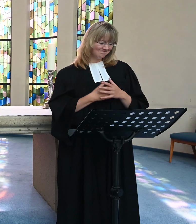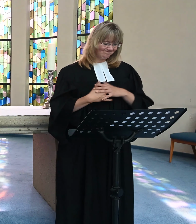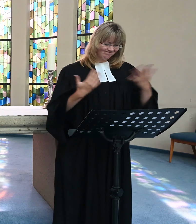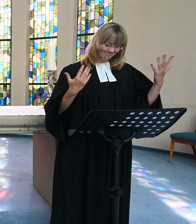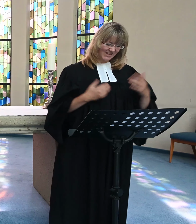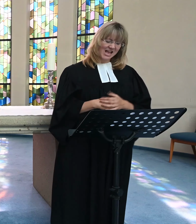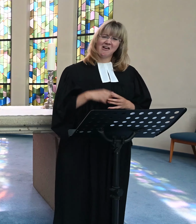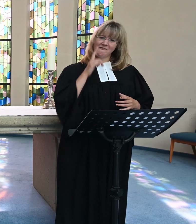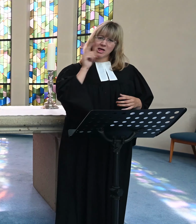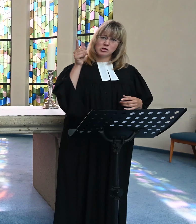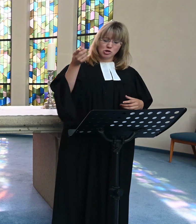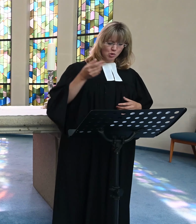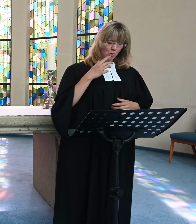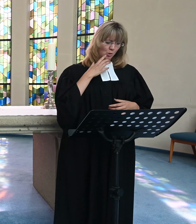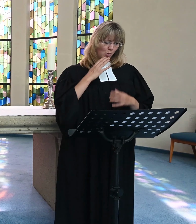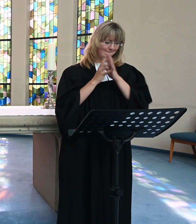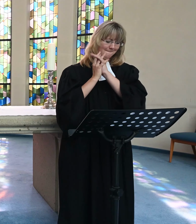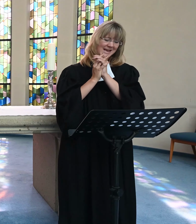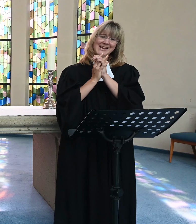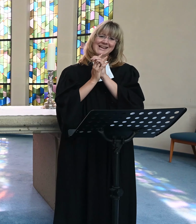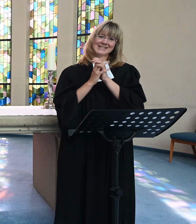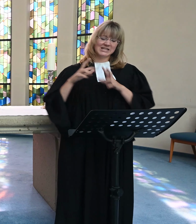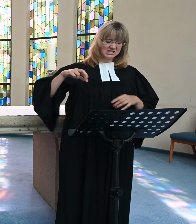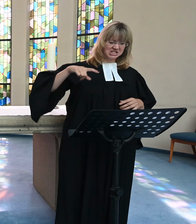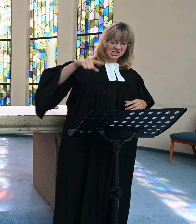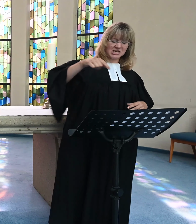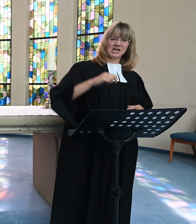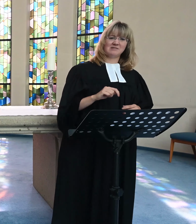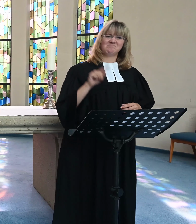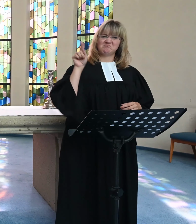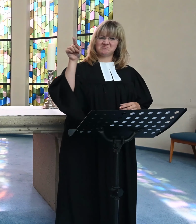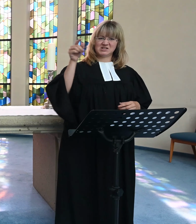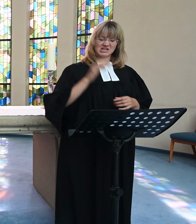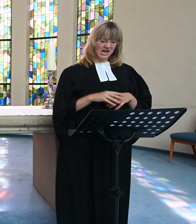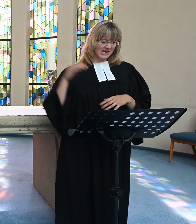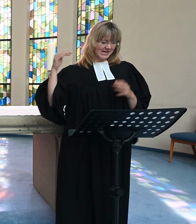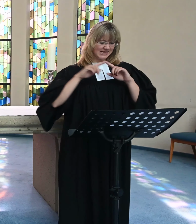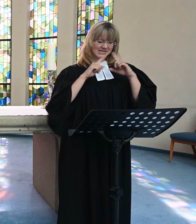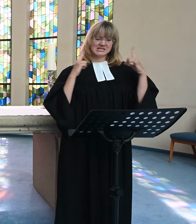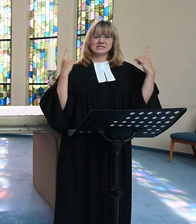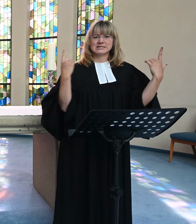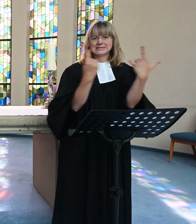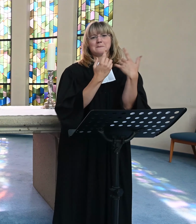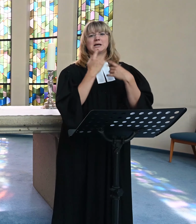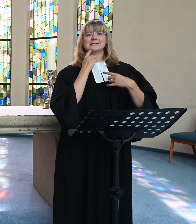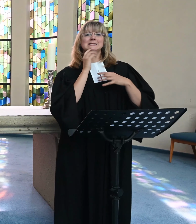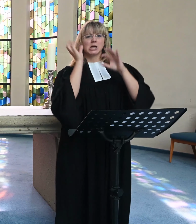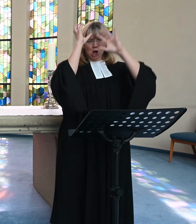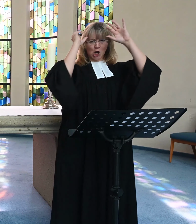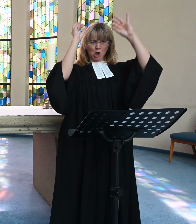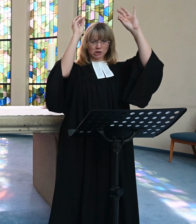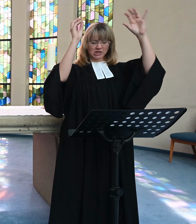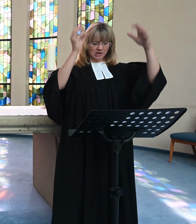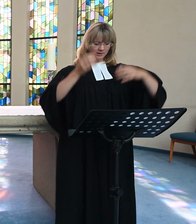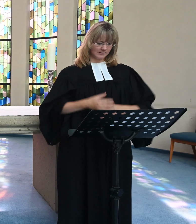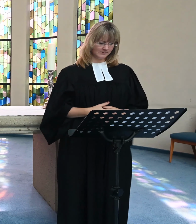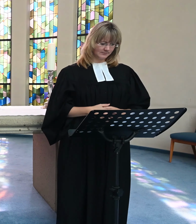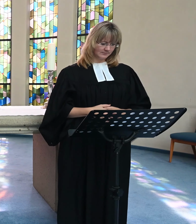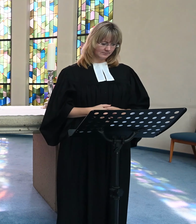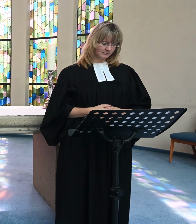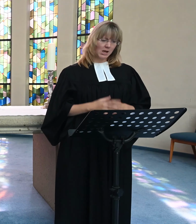in dein Zimmer. Luther nannte es das Kämmerlein. Bete zu deinem Vater, der im Verborgenen